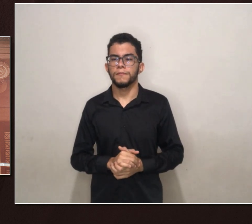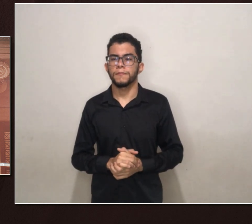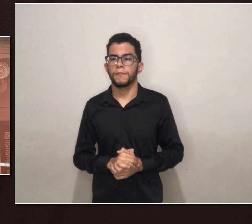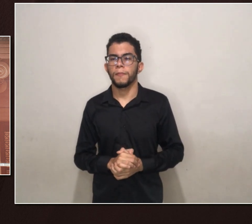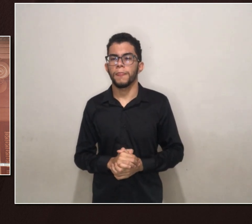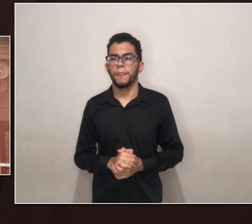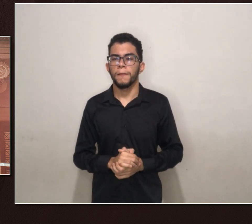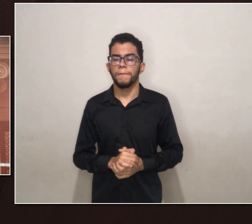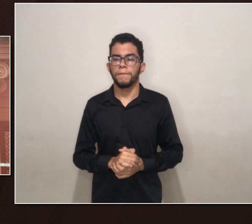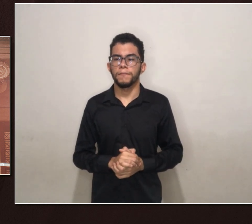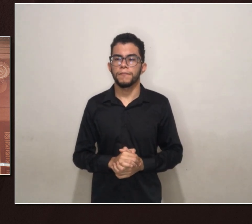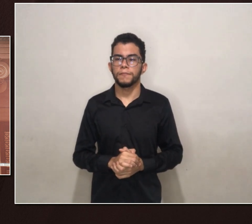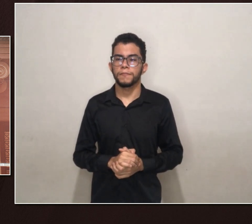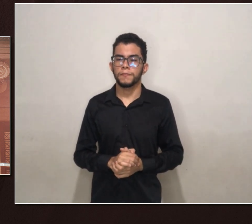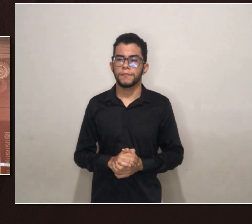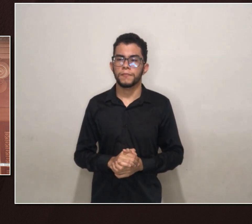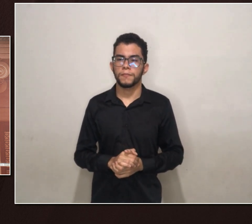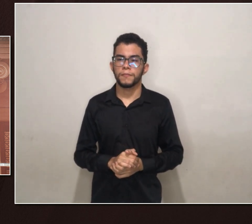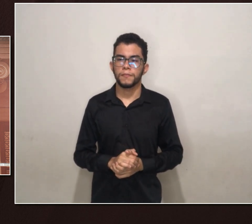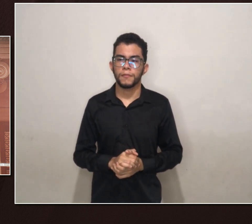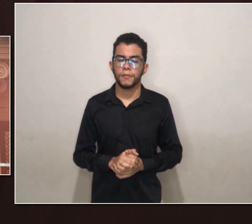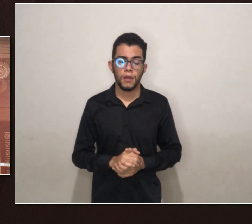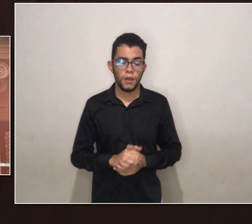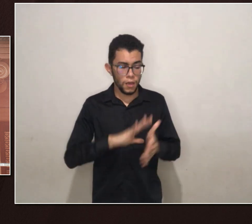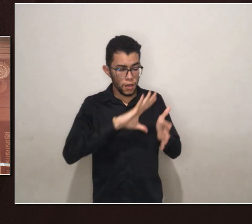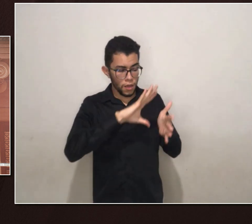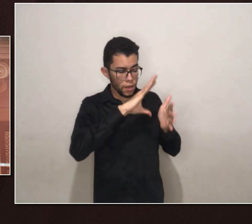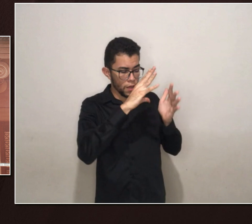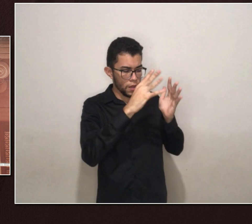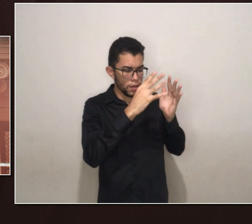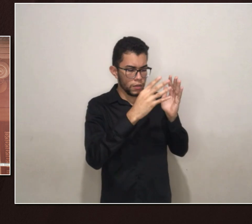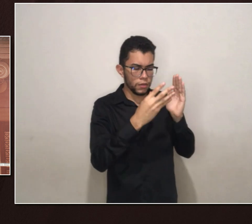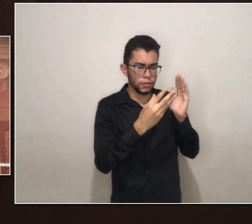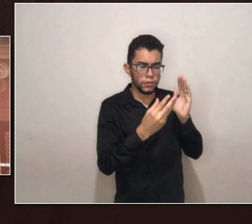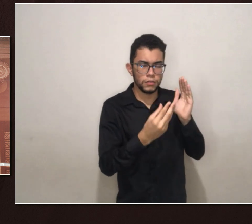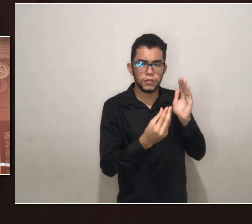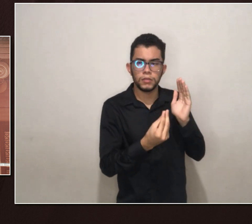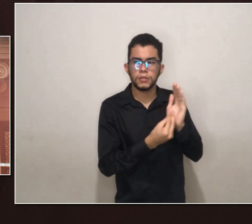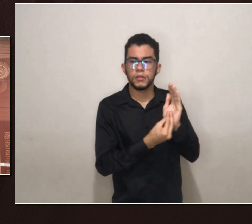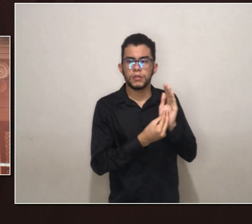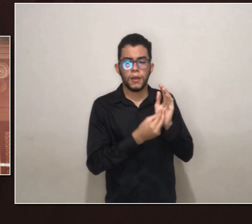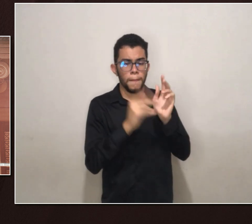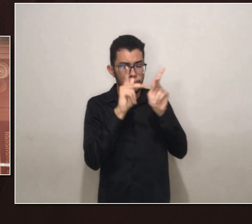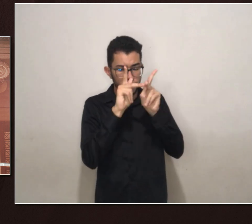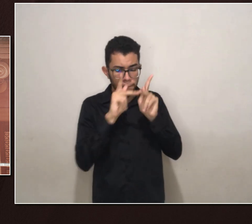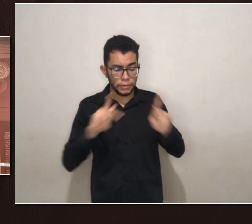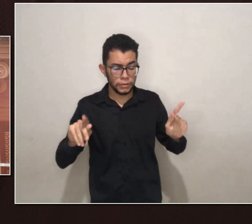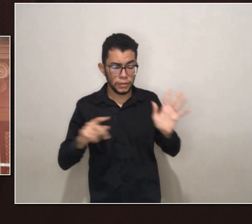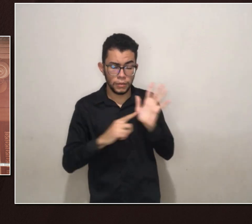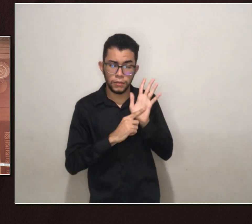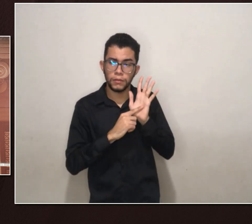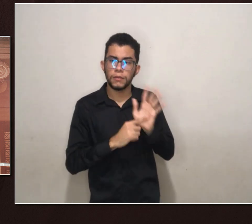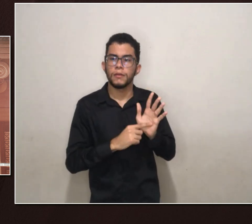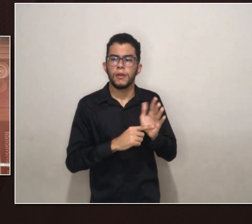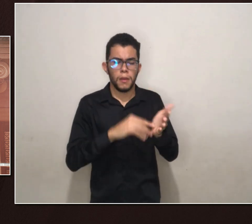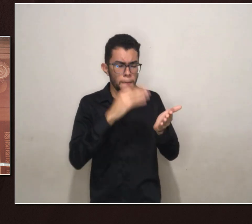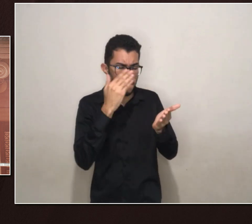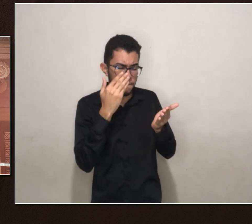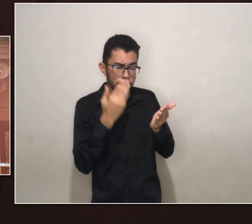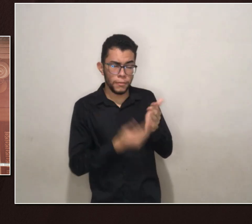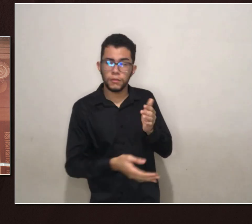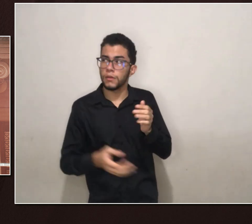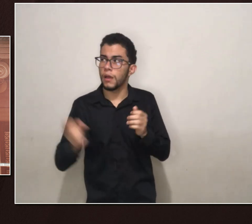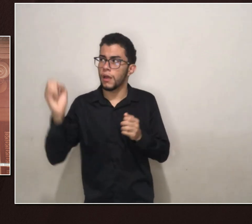do Apocalipse e perder a bênção prometida. Bem-aventurado aquele que lê e os